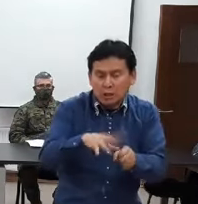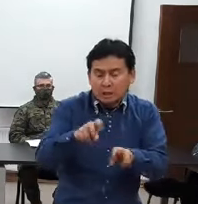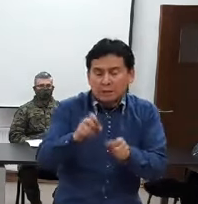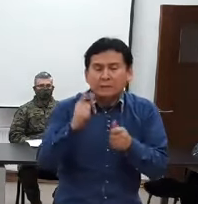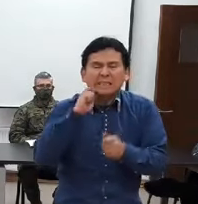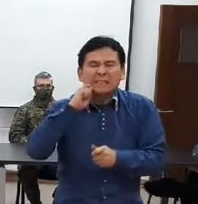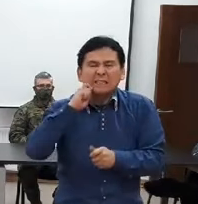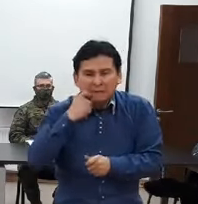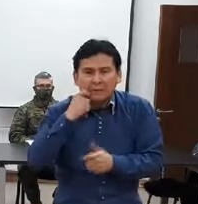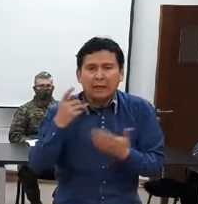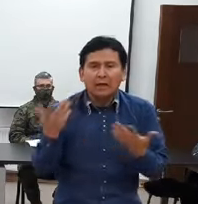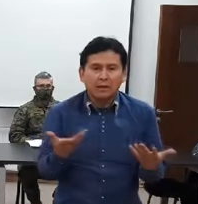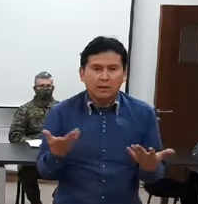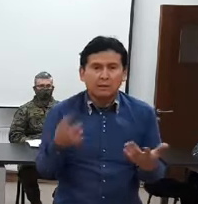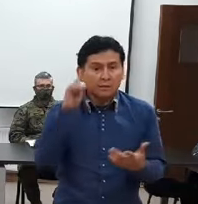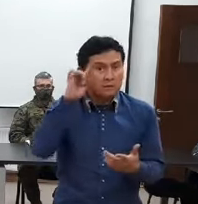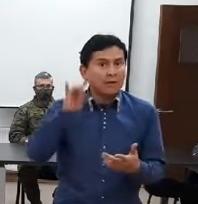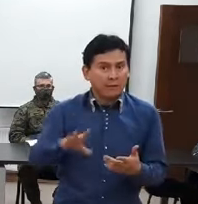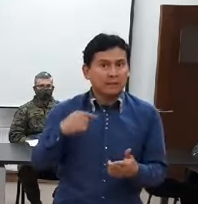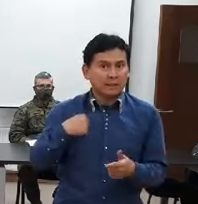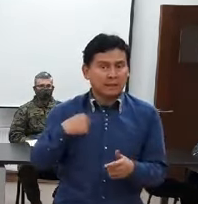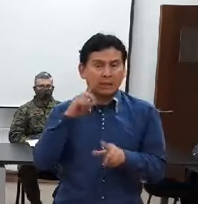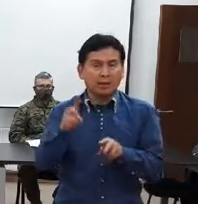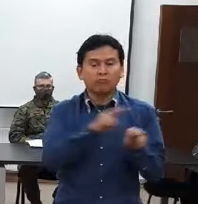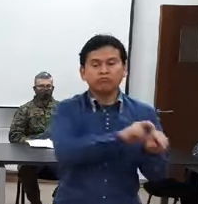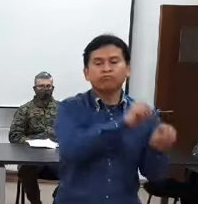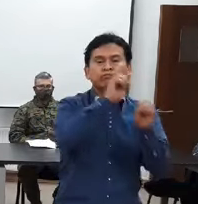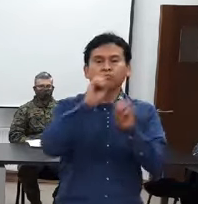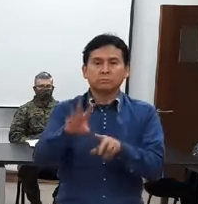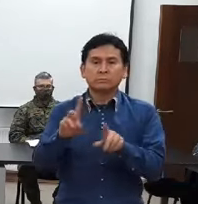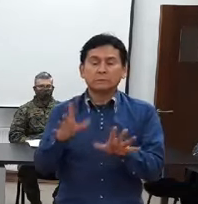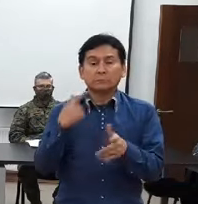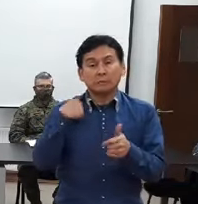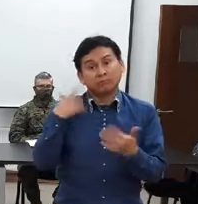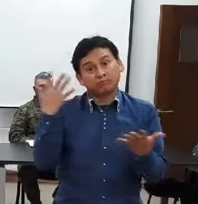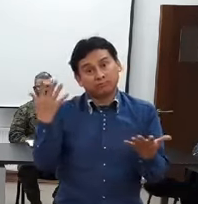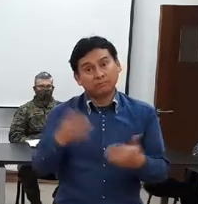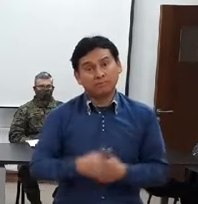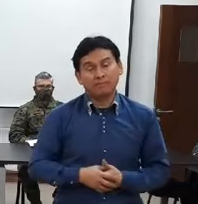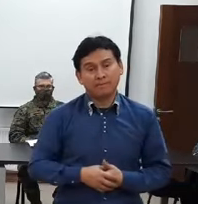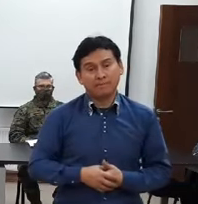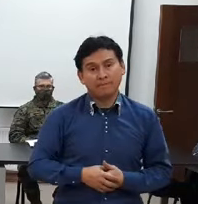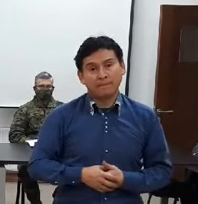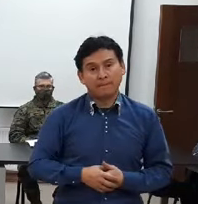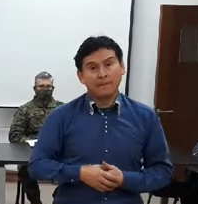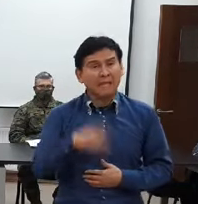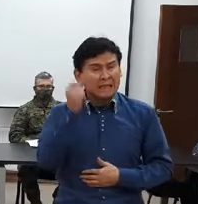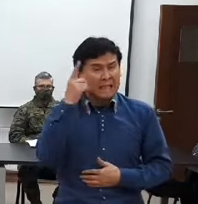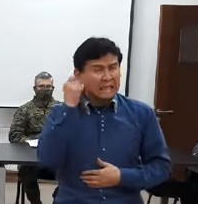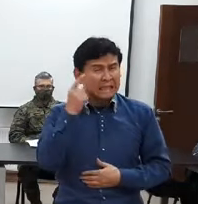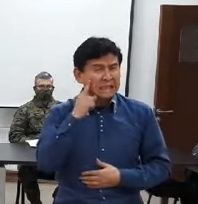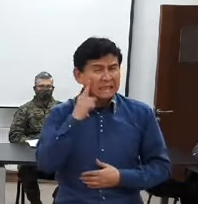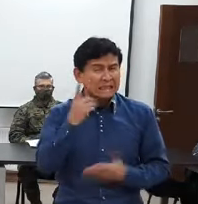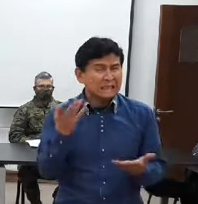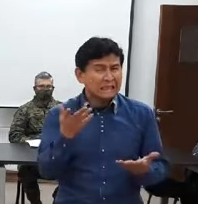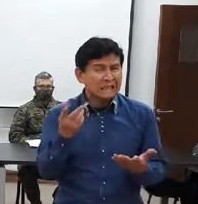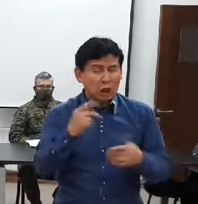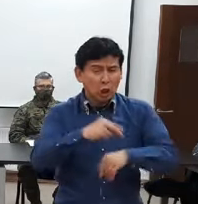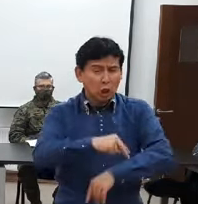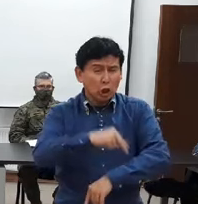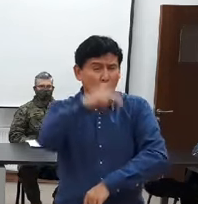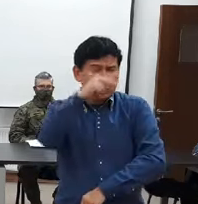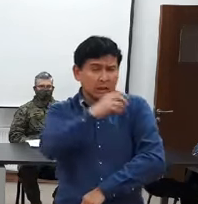esto significa, saber que te trasladan por el destino que tienes. ¿Y Presidenta, tienen conocimiento ustedes de si en el norte